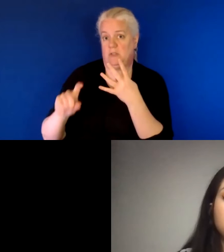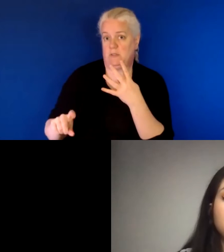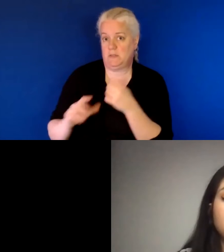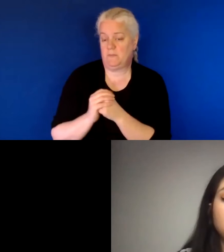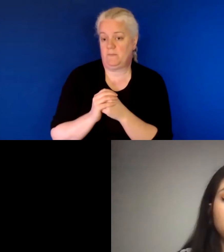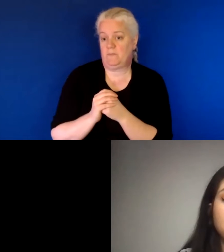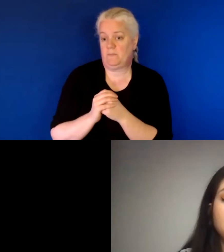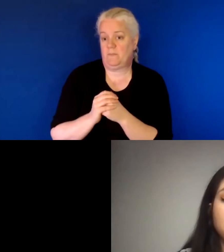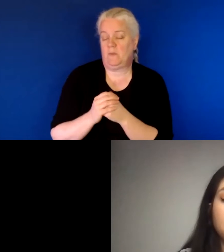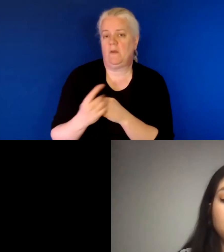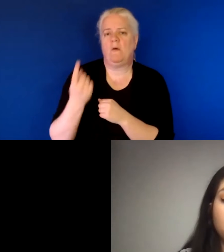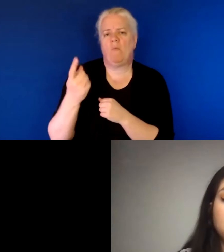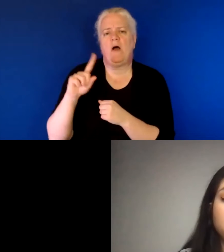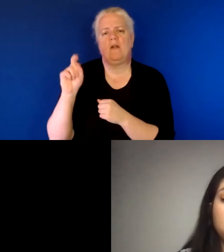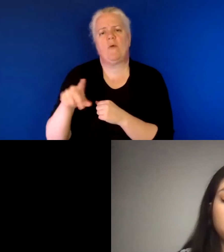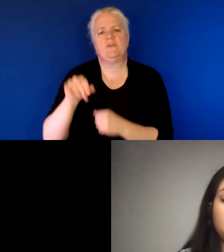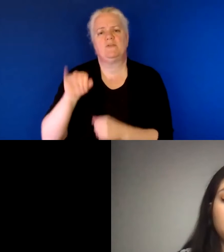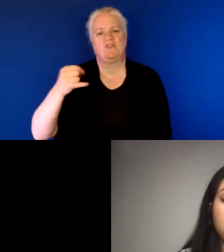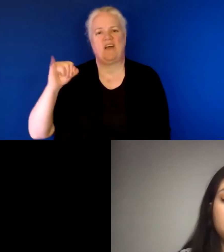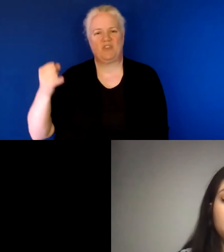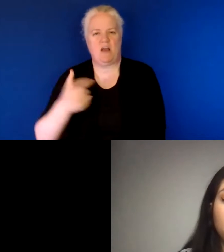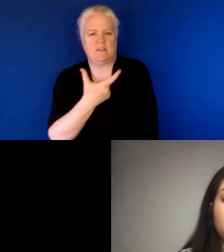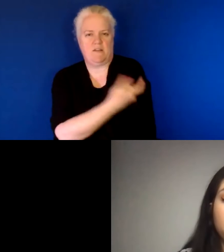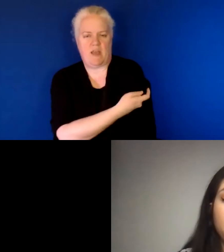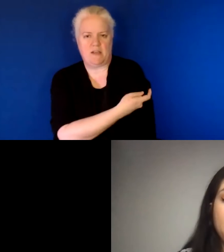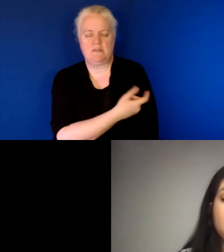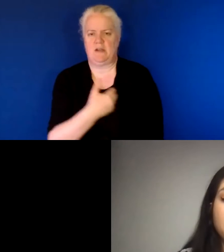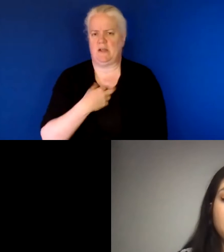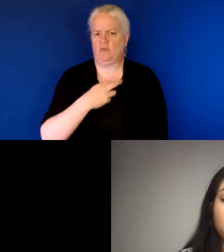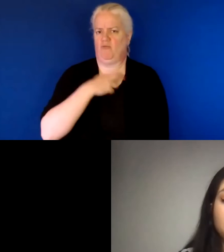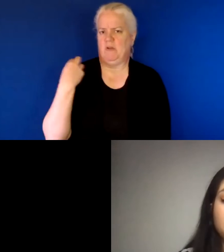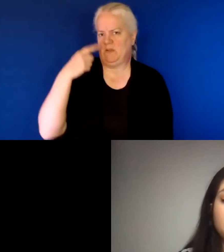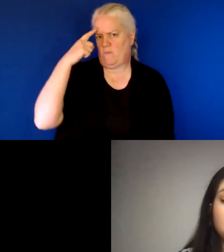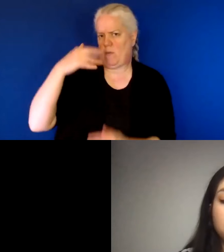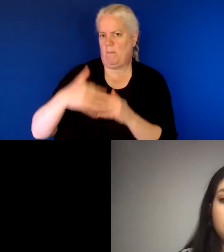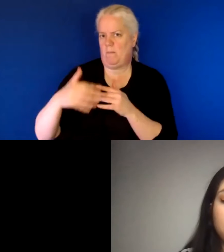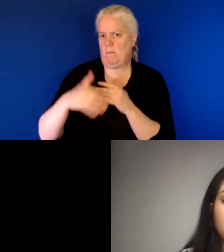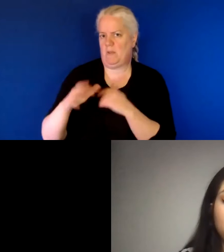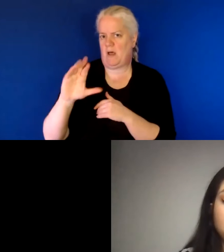The Johnson and Johnson vaccine has a risk for blood clotting. Are there any 这个强生的